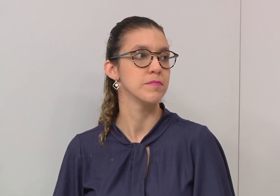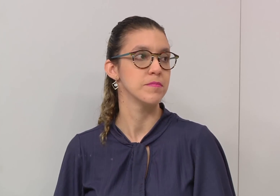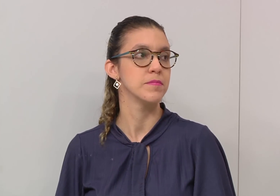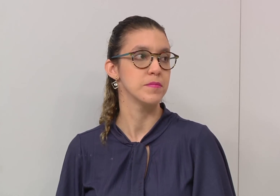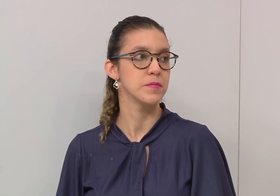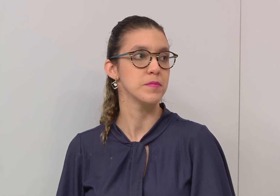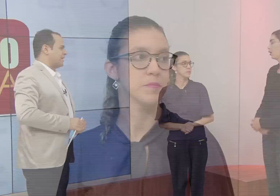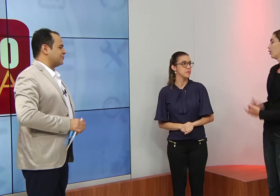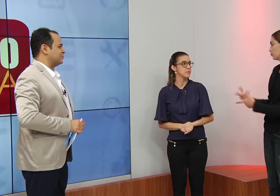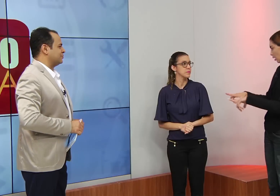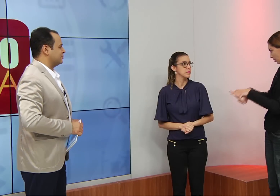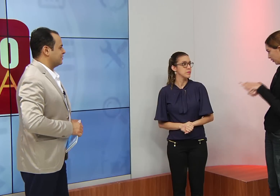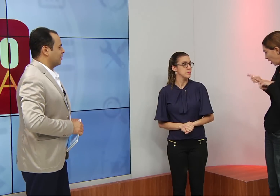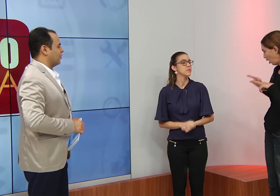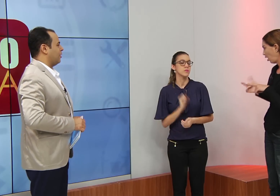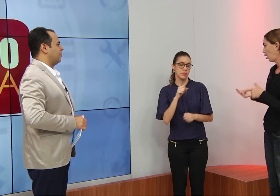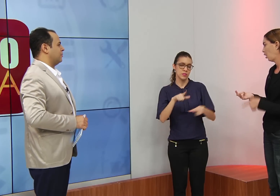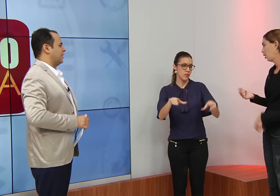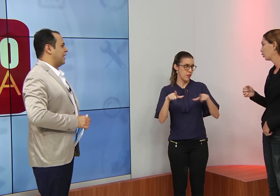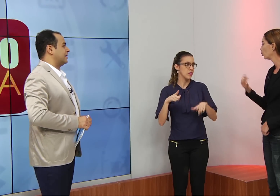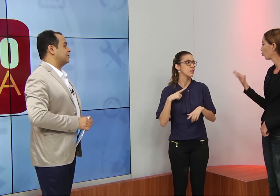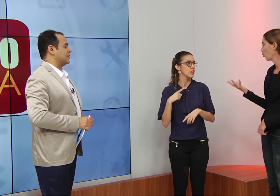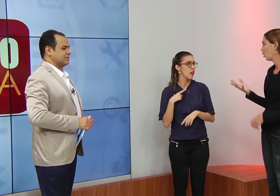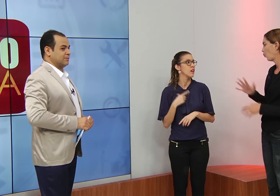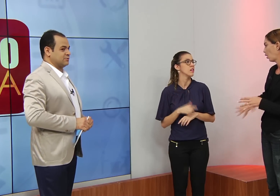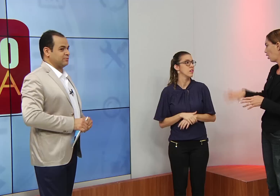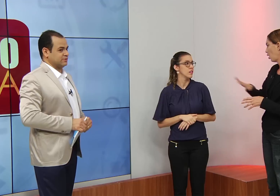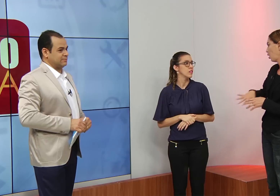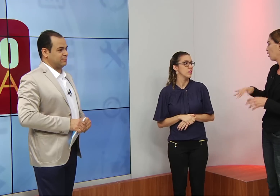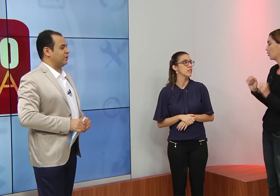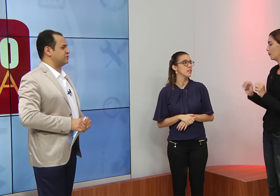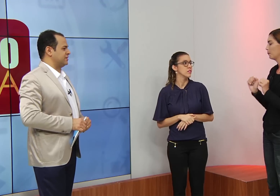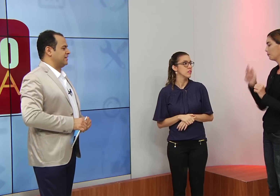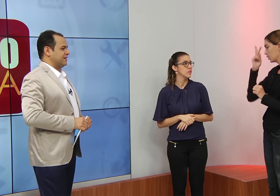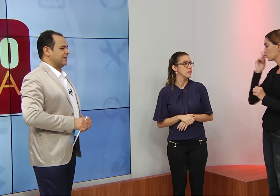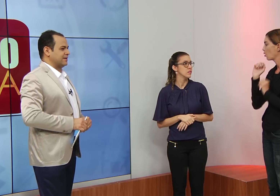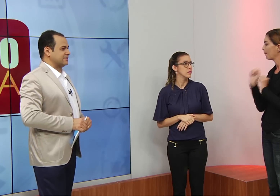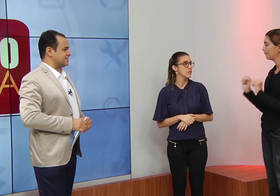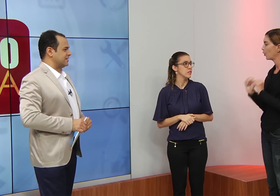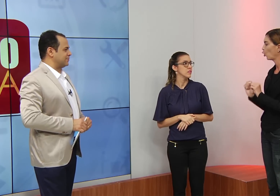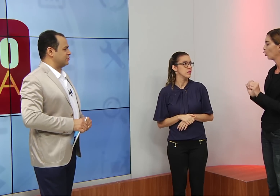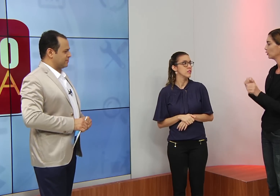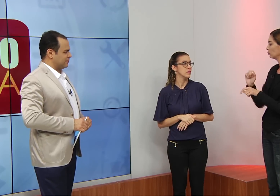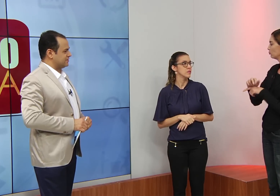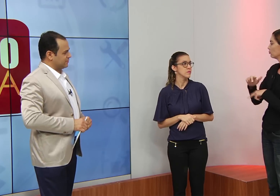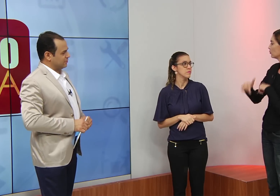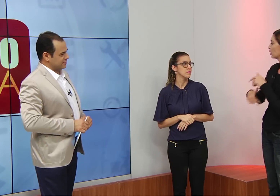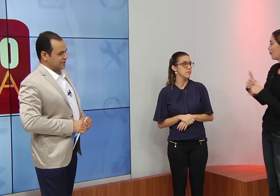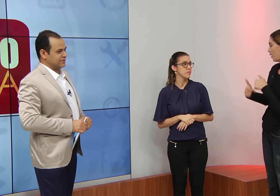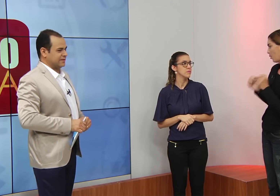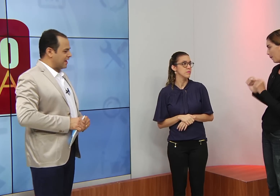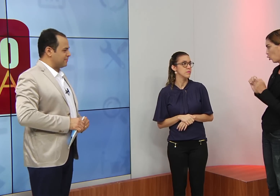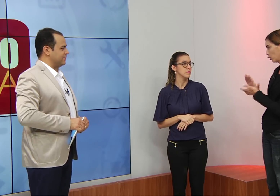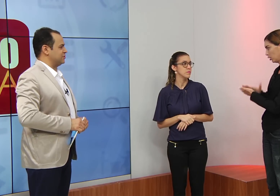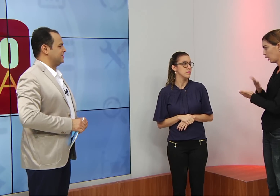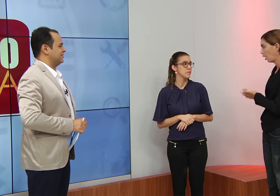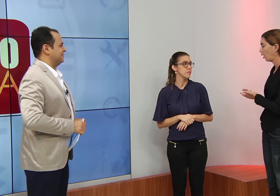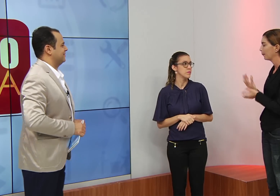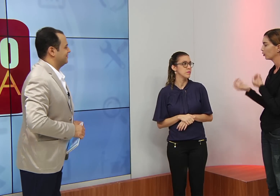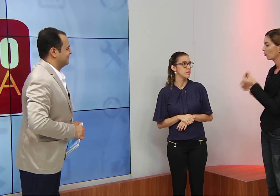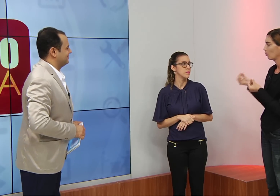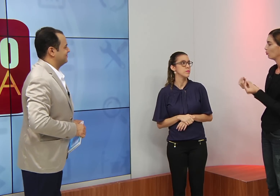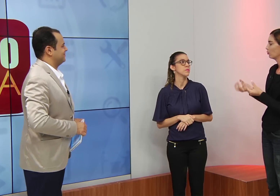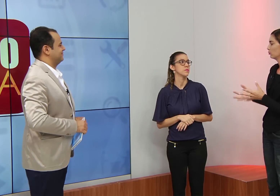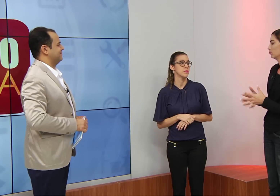por exemplo, um certificado, qual a área de atuação que a pessoa, por exemplo, pode exercer? A pessoa já pode ser considerada um intérprete?